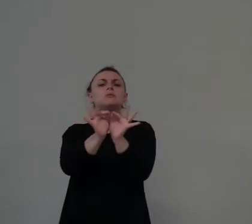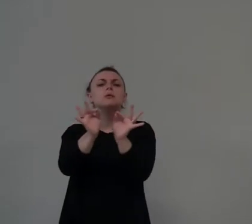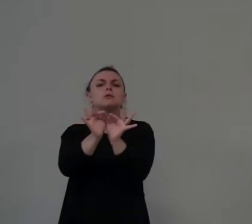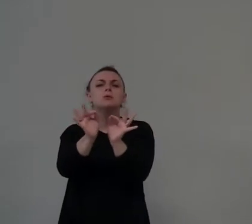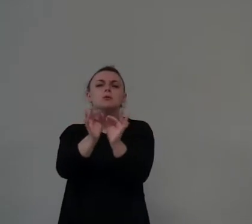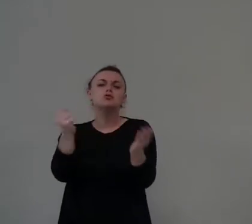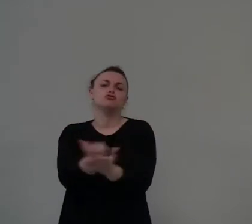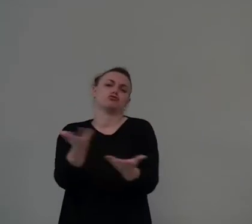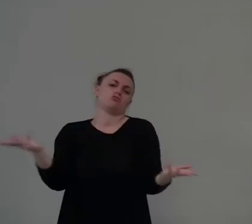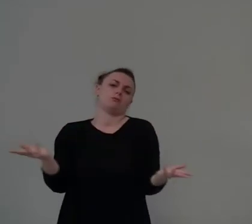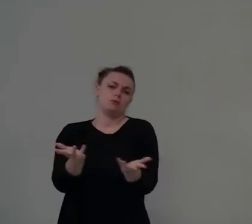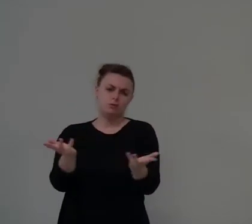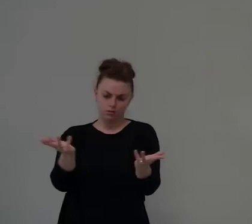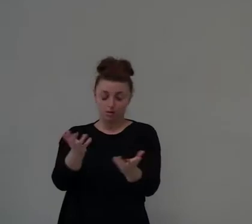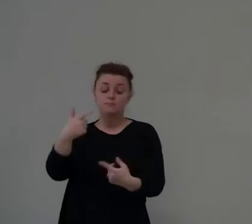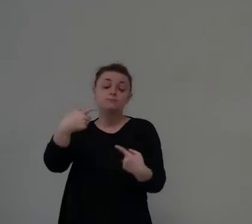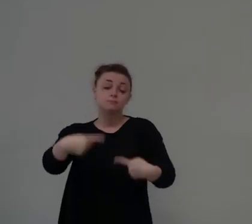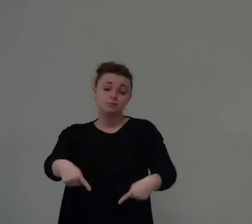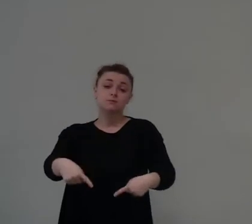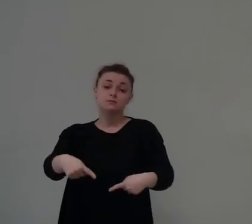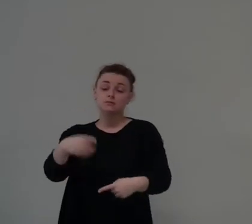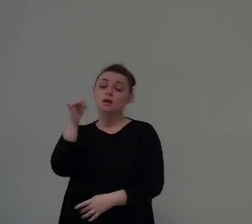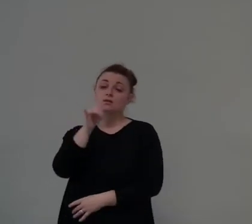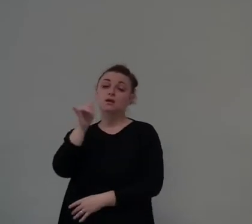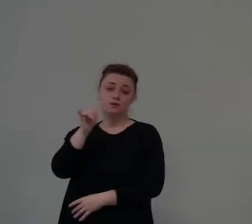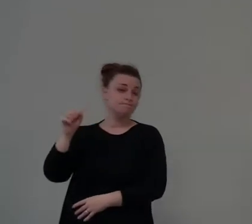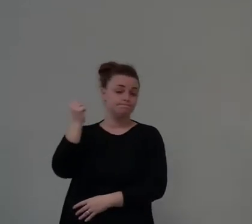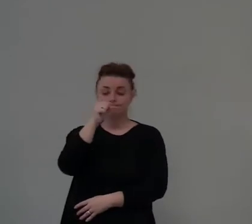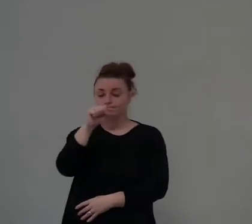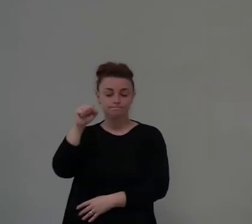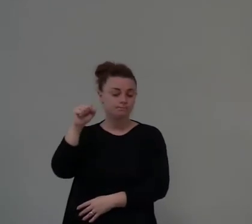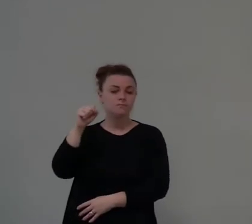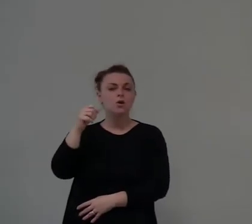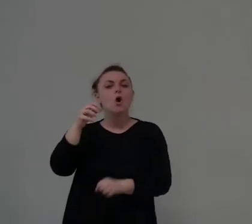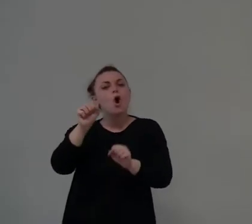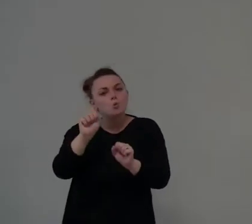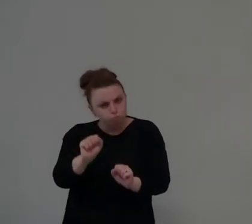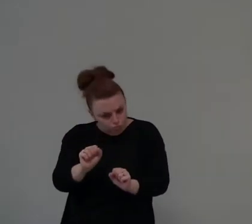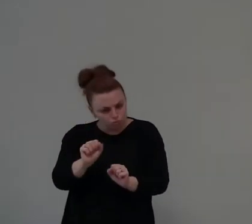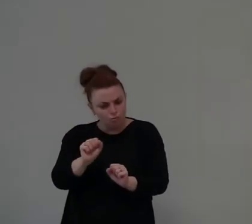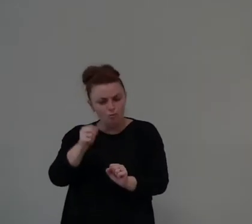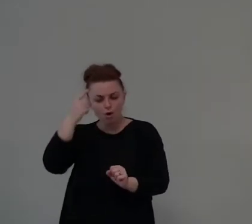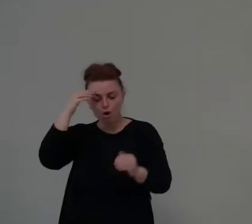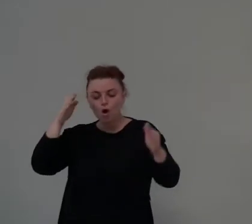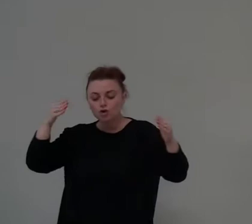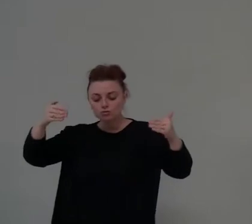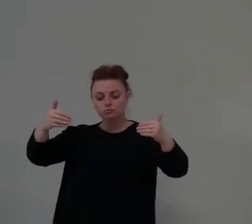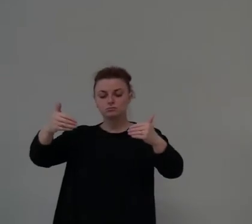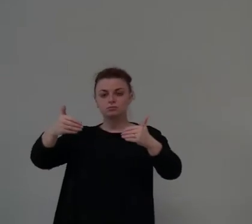Ci distrarre da Dio. Farci concentrare su noi stessi. Marco,